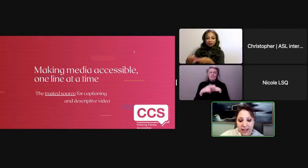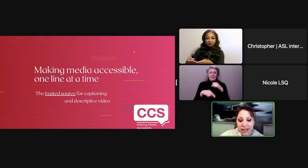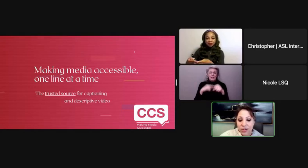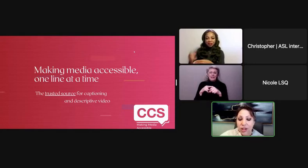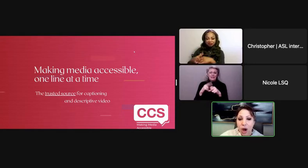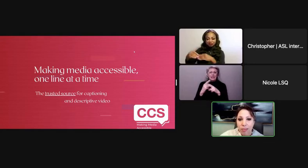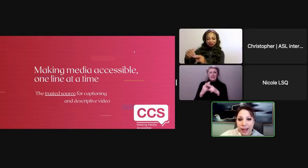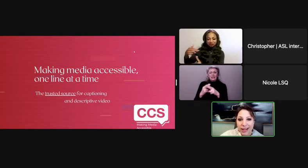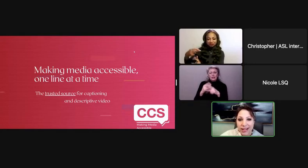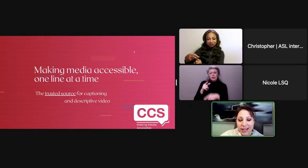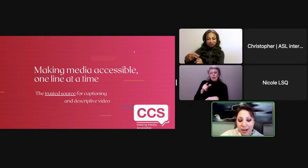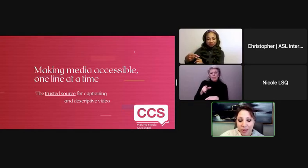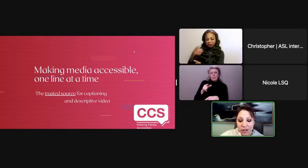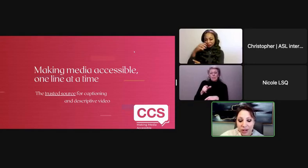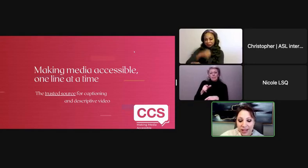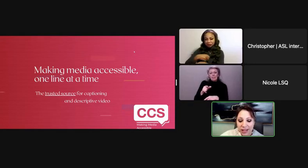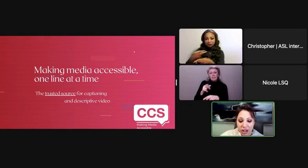nation